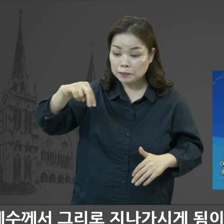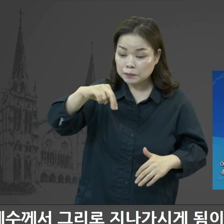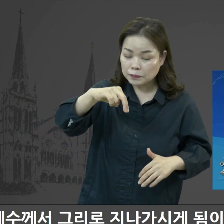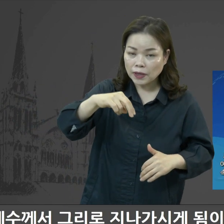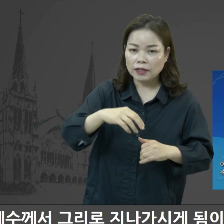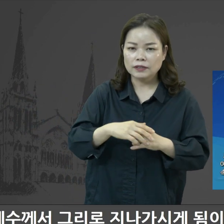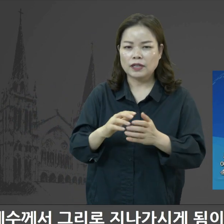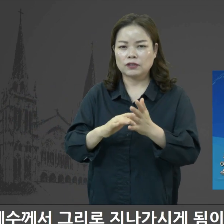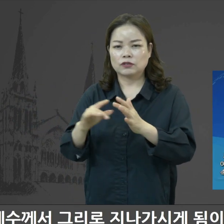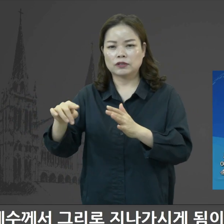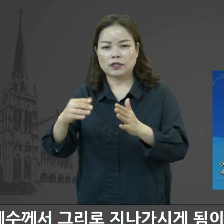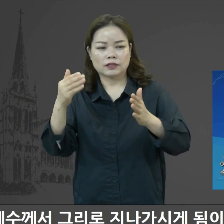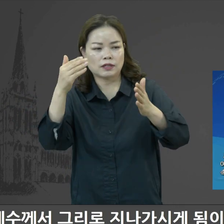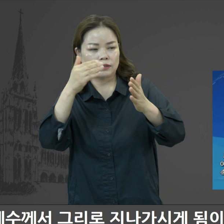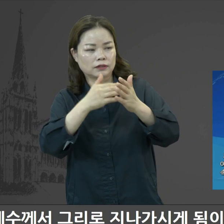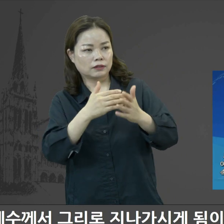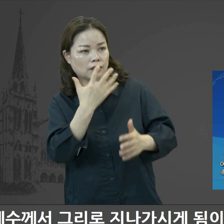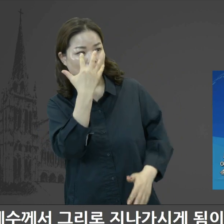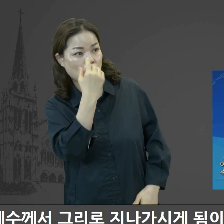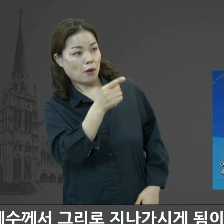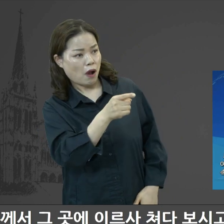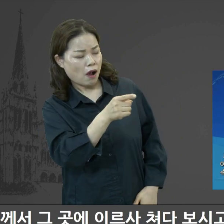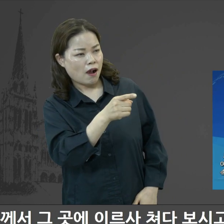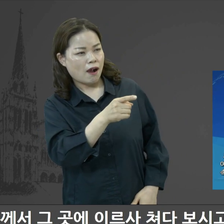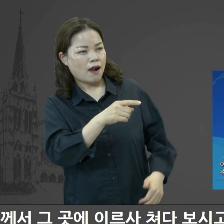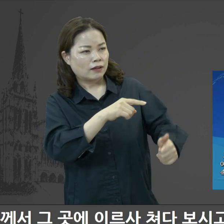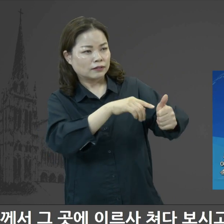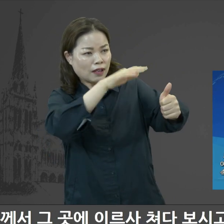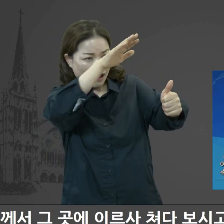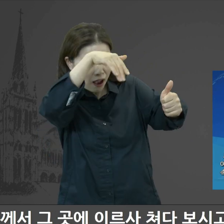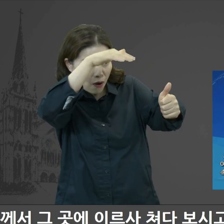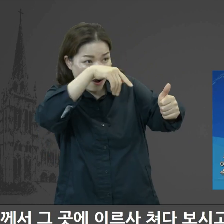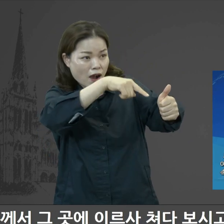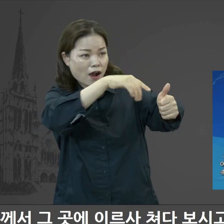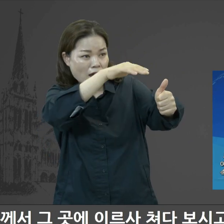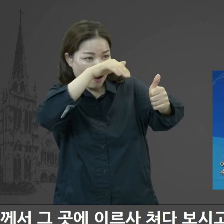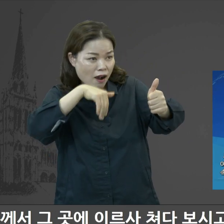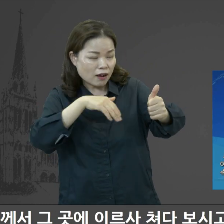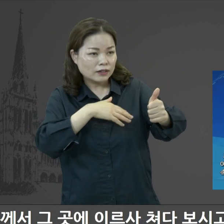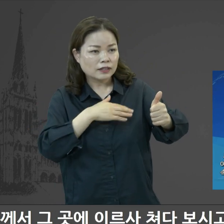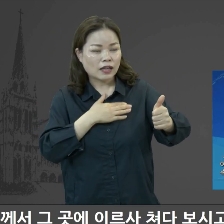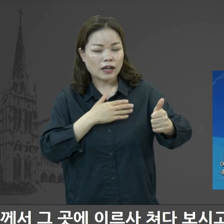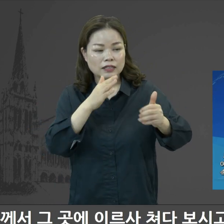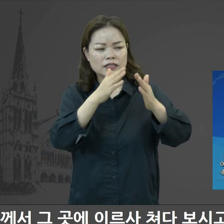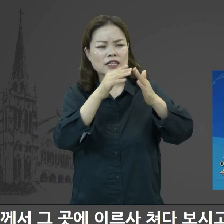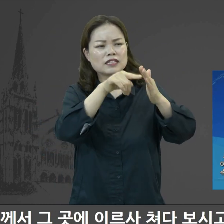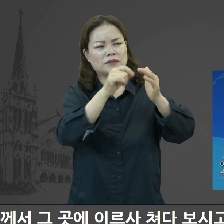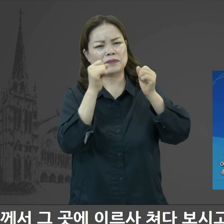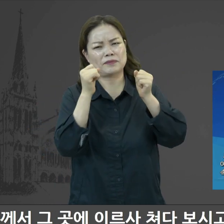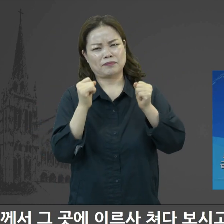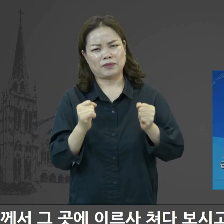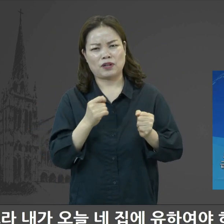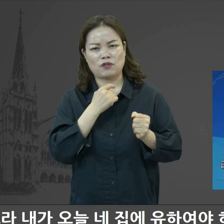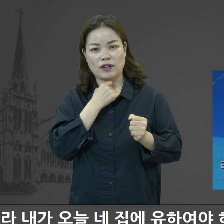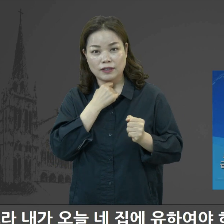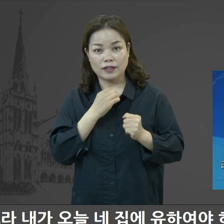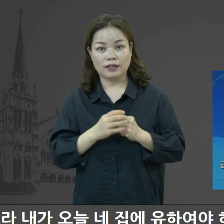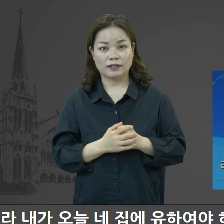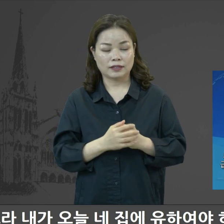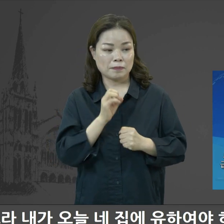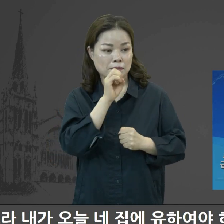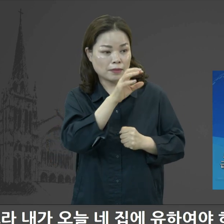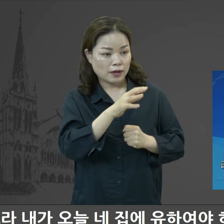예수께서 그곳에 이르사 쳐다보시고 이르시되 삭개오야 속히 내려오라 내가 오늘 내 집에 유하여야 하겠다 하시니